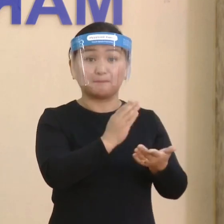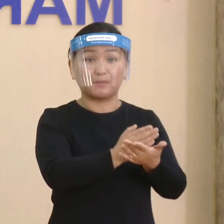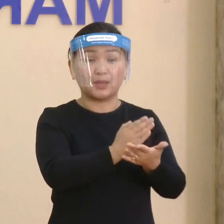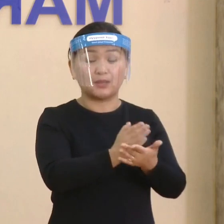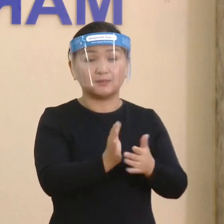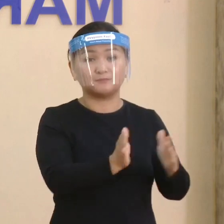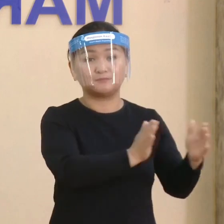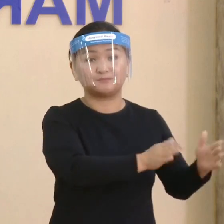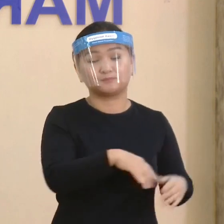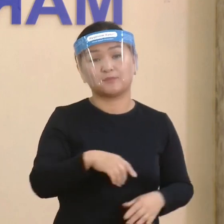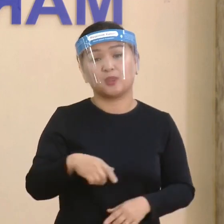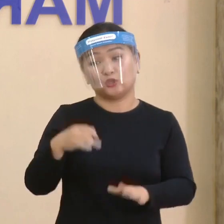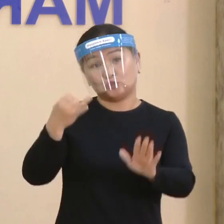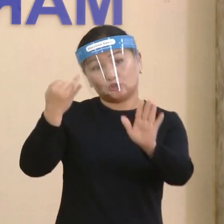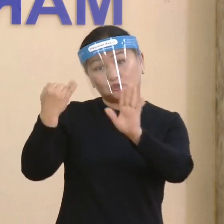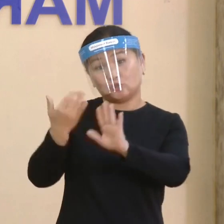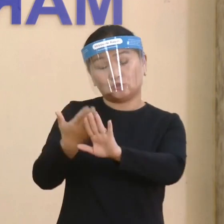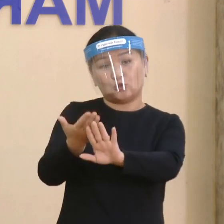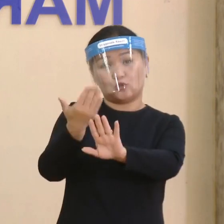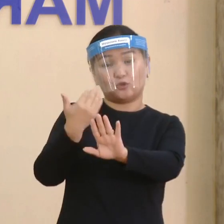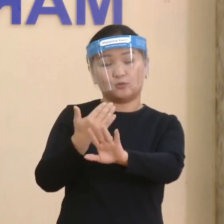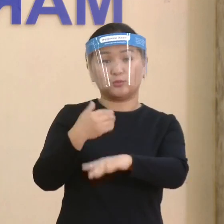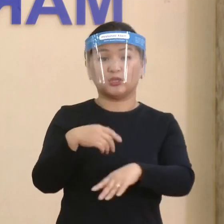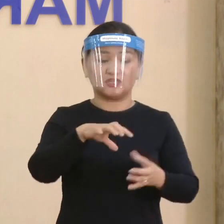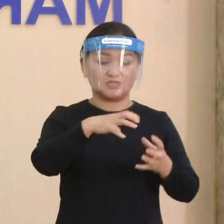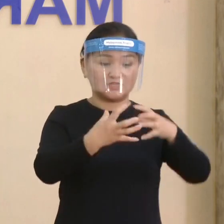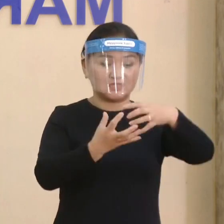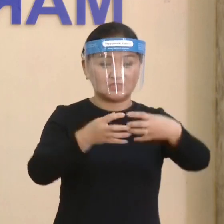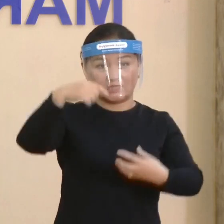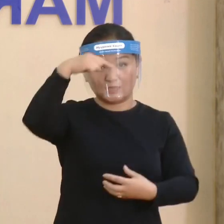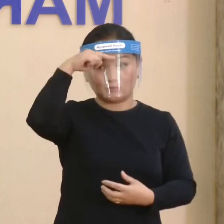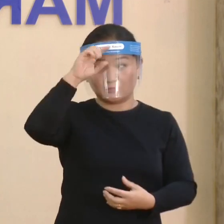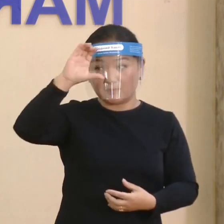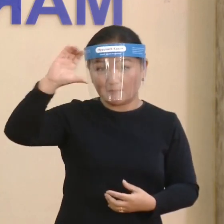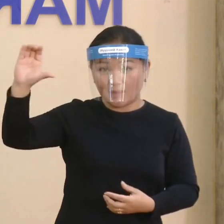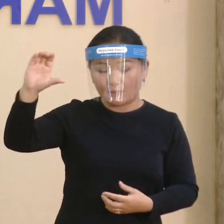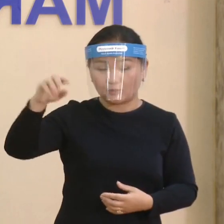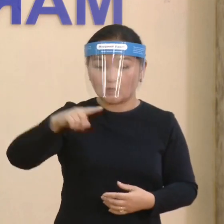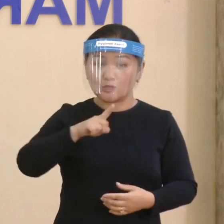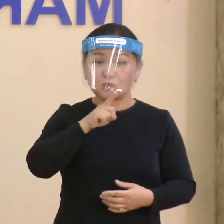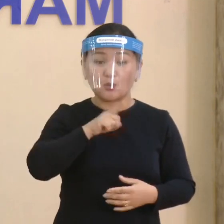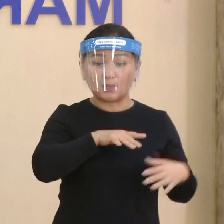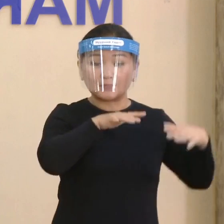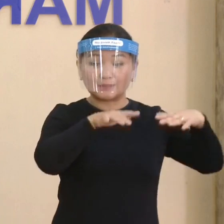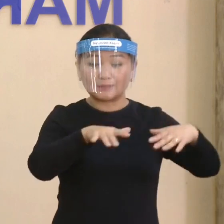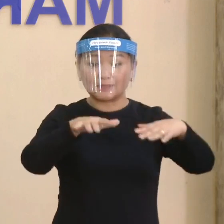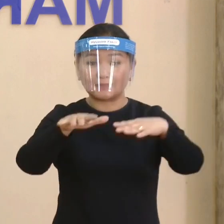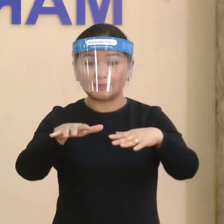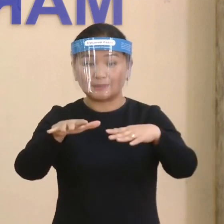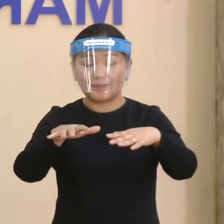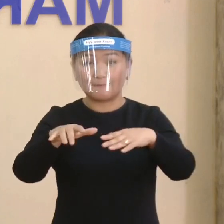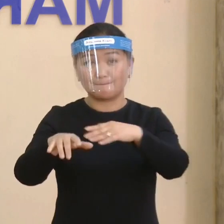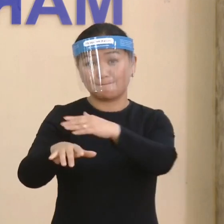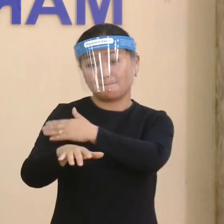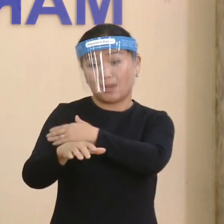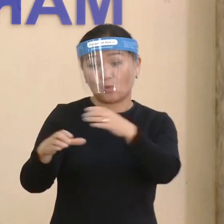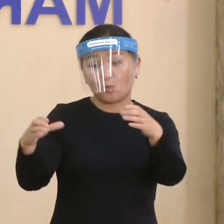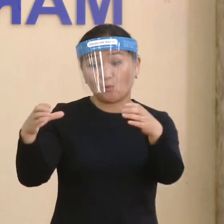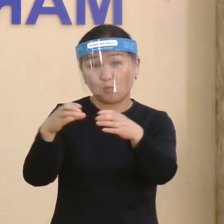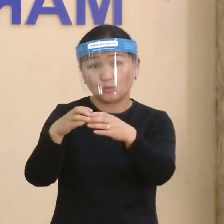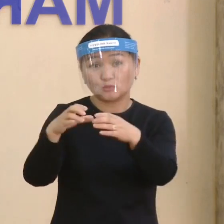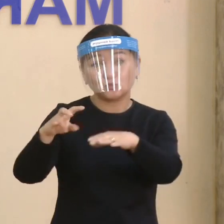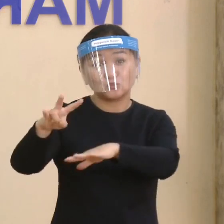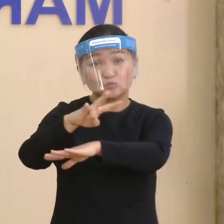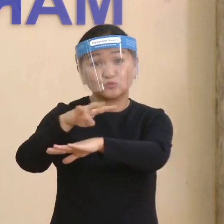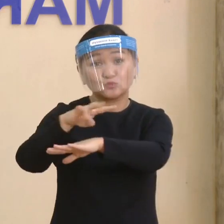нь өнгөрсөн 7 хоногийн хоногт Дэлхийн эрүүл мэндийн байгууллагын Номхон талын баруун хүсийн орнуудын шин олон